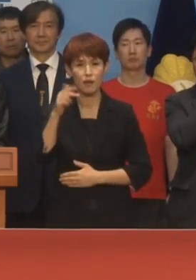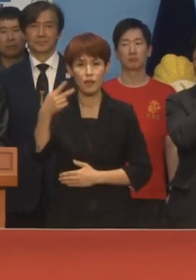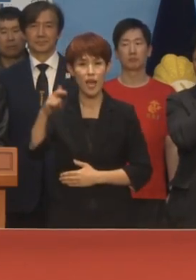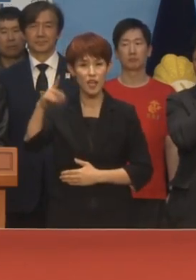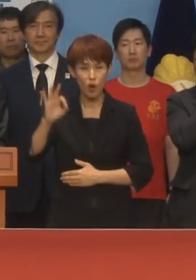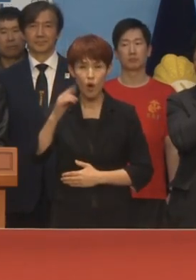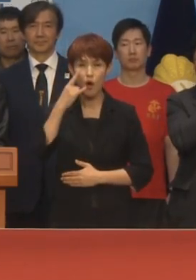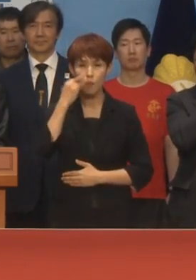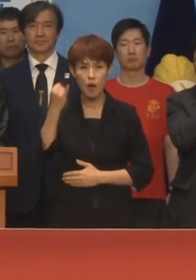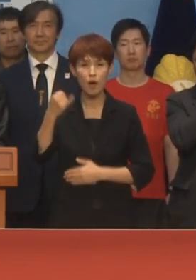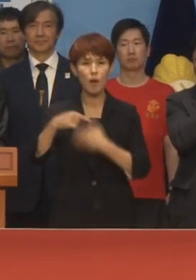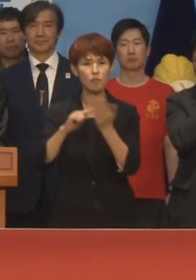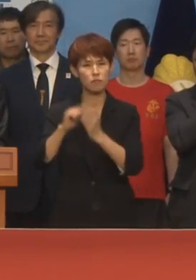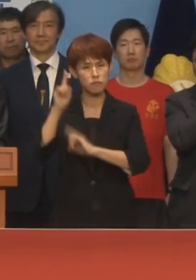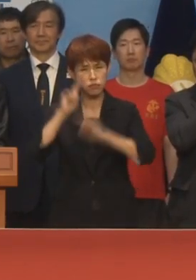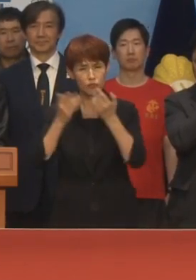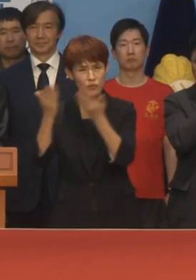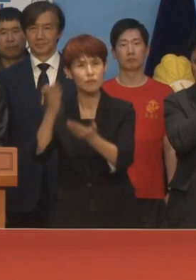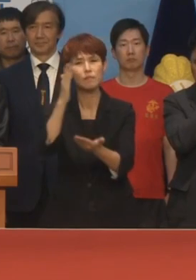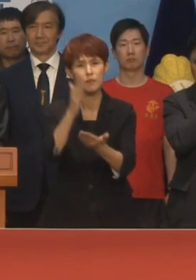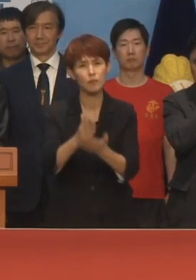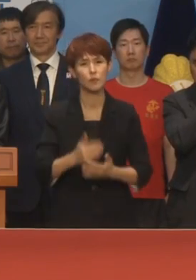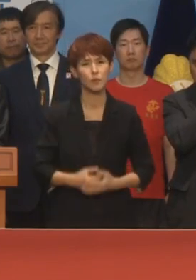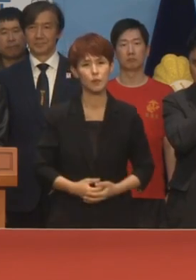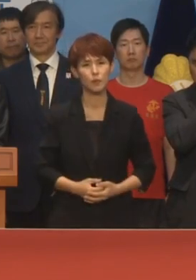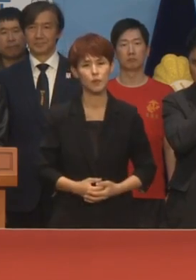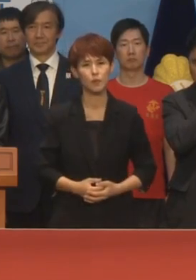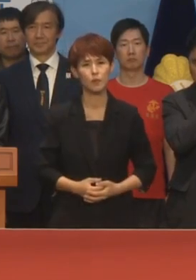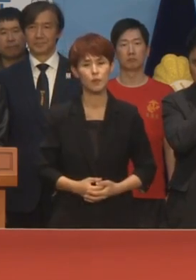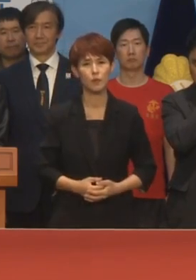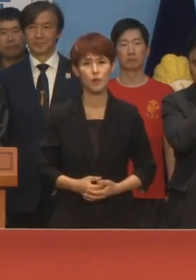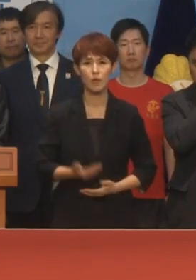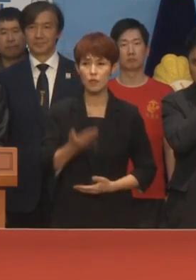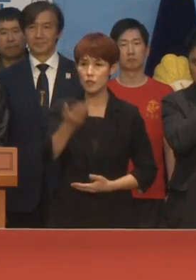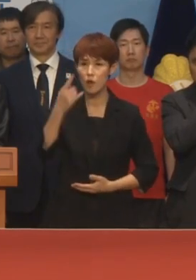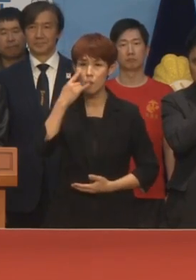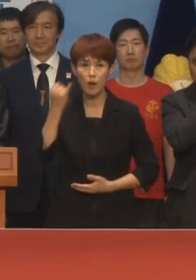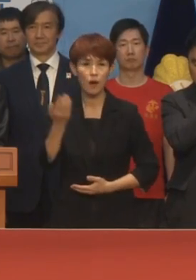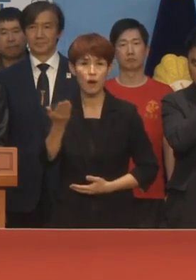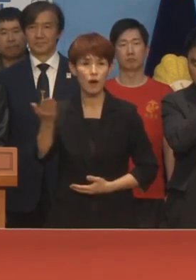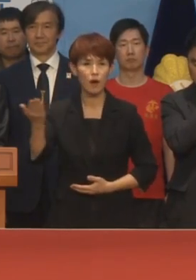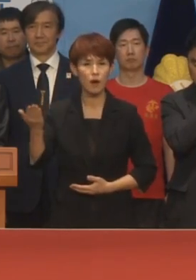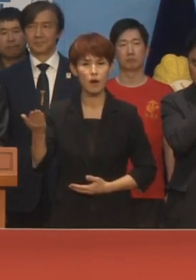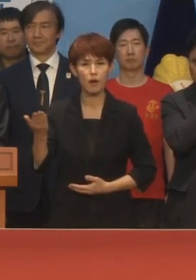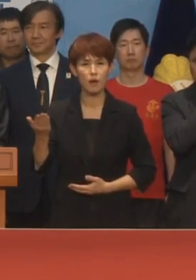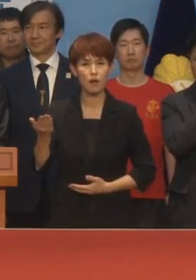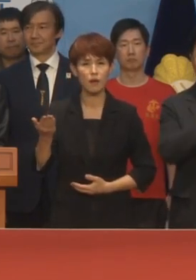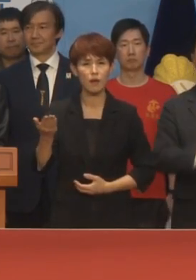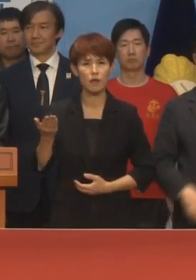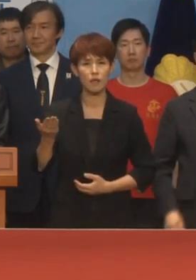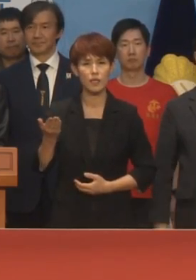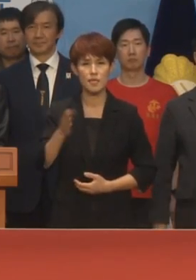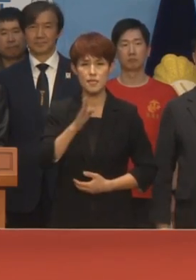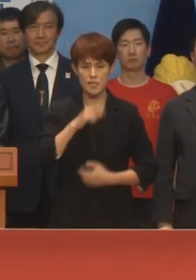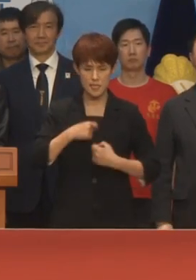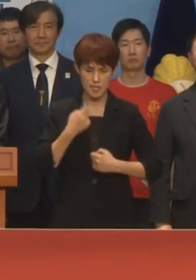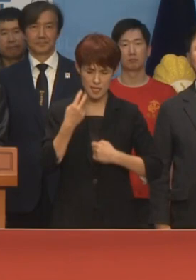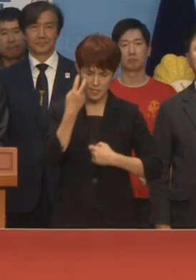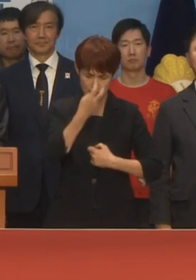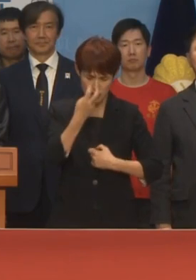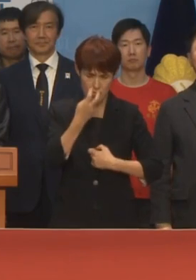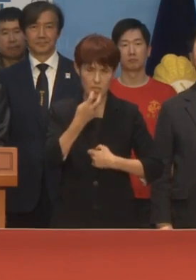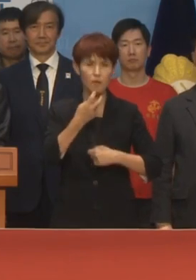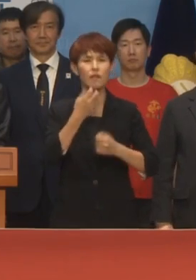어머니의 마음을 후벼파는 그런 발언하지 말아 주십시오. 그분들 모두 진상규명을 바라는